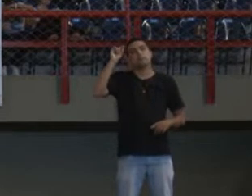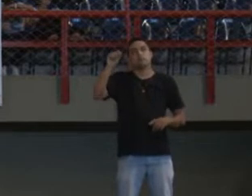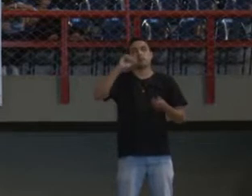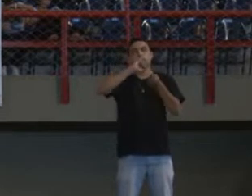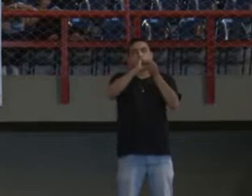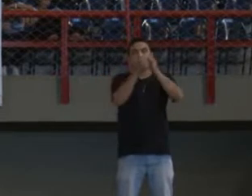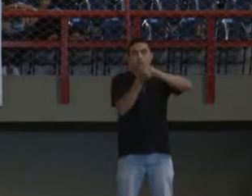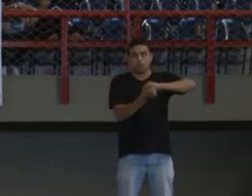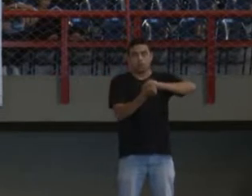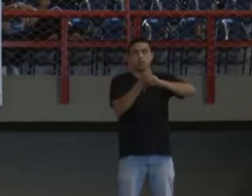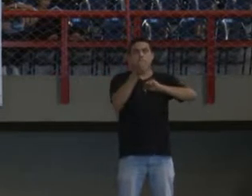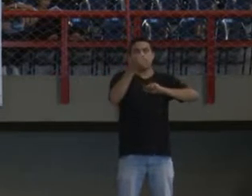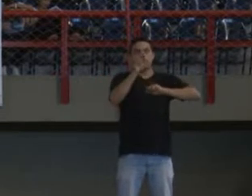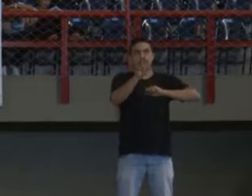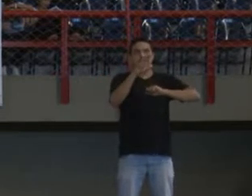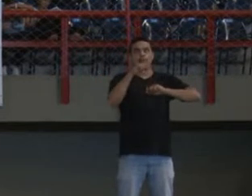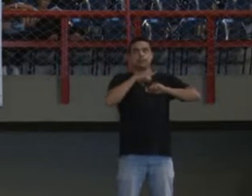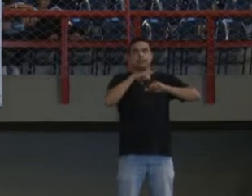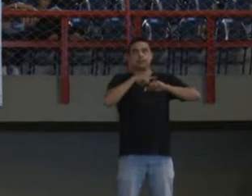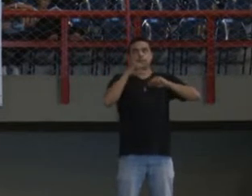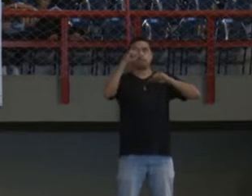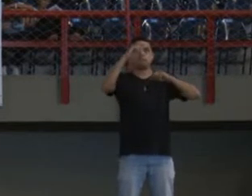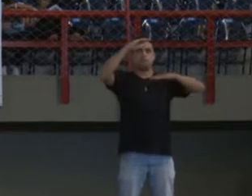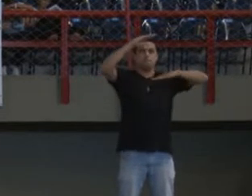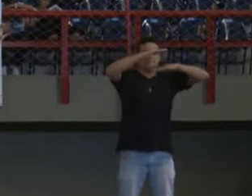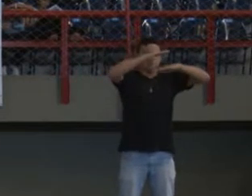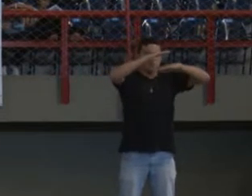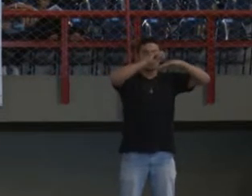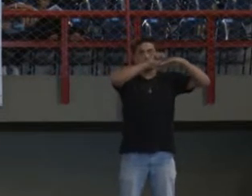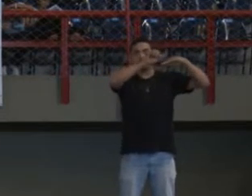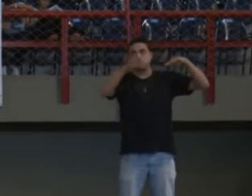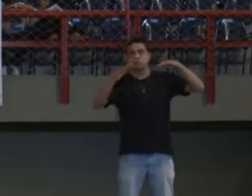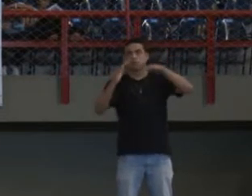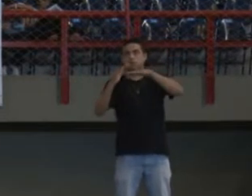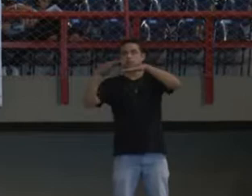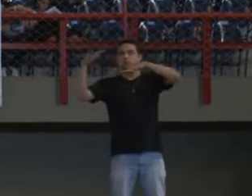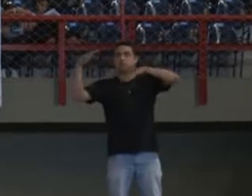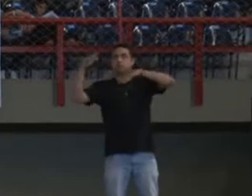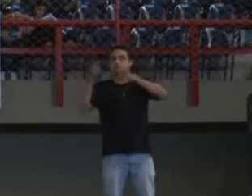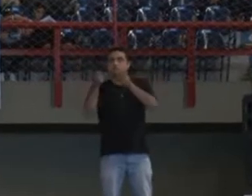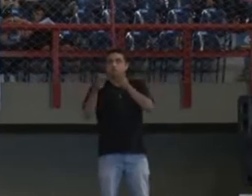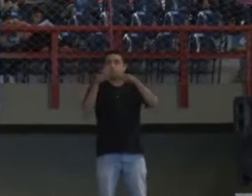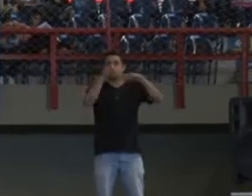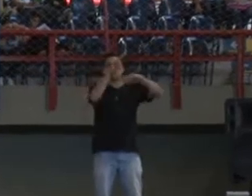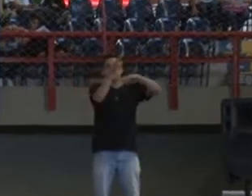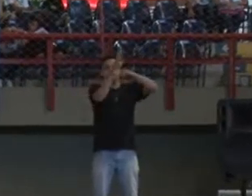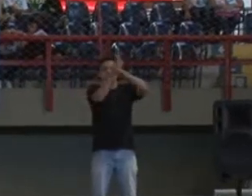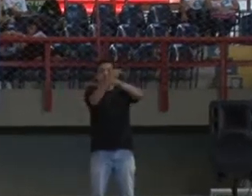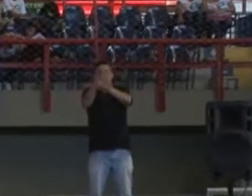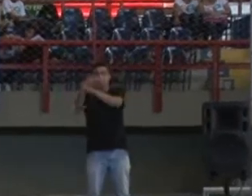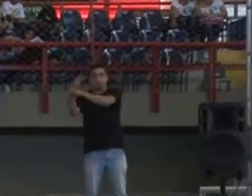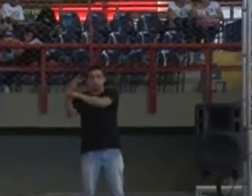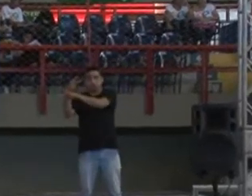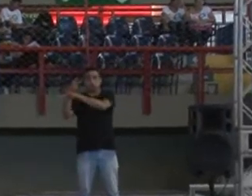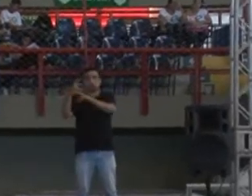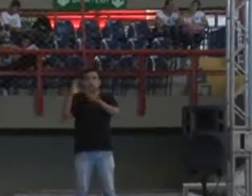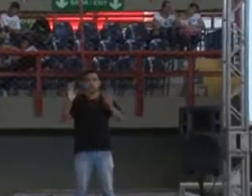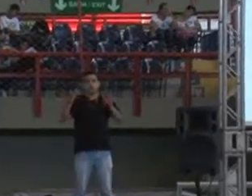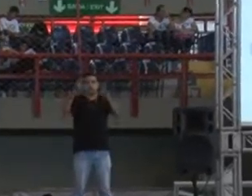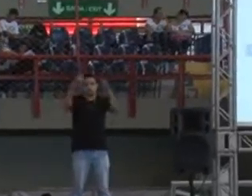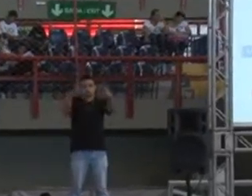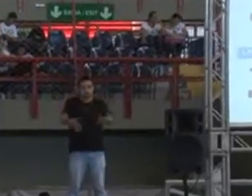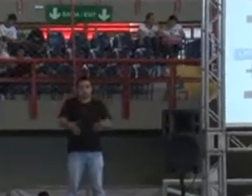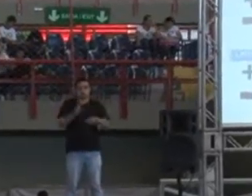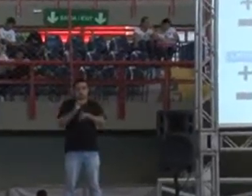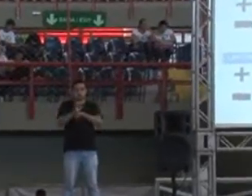moléculas de ar, maior pressão, menor pressão, isso gera ventos. Guarda esse raciocínio que eu vou já usar na